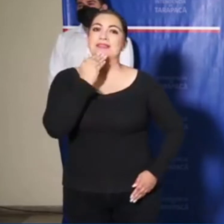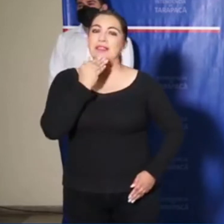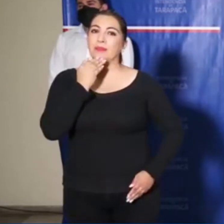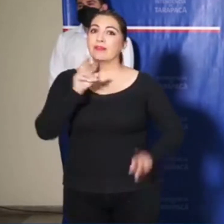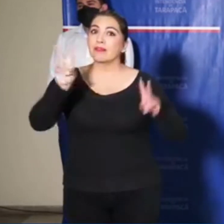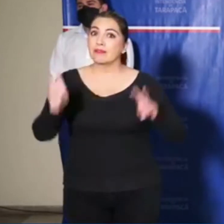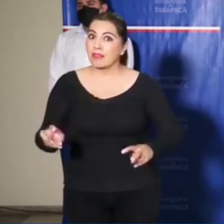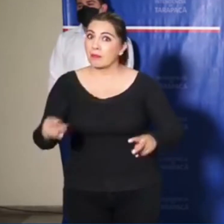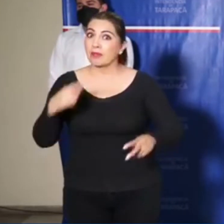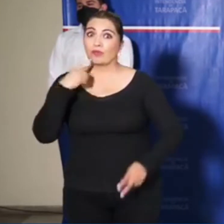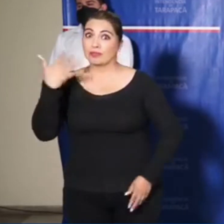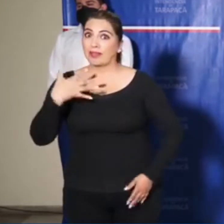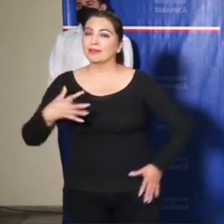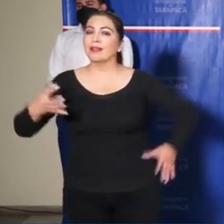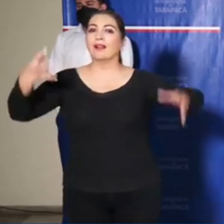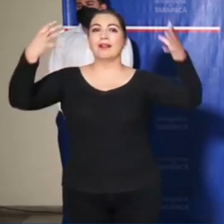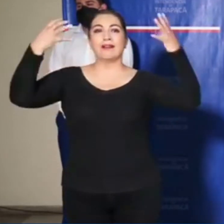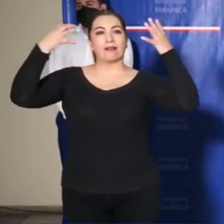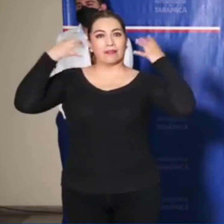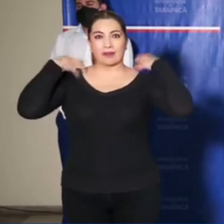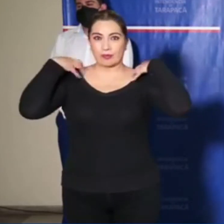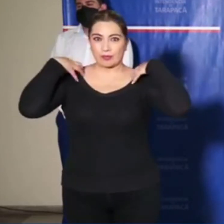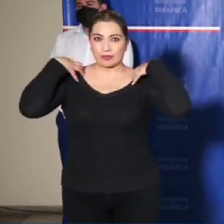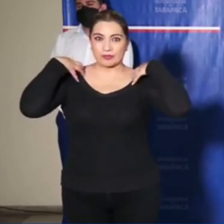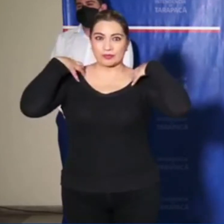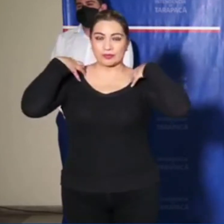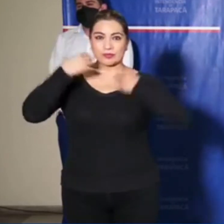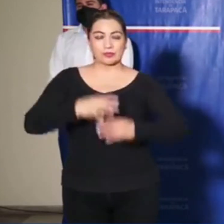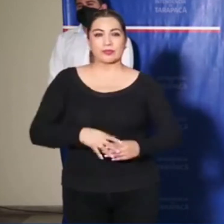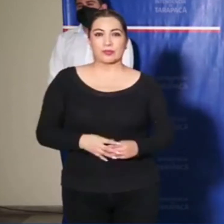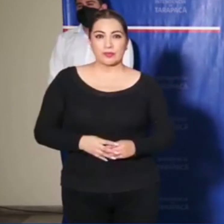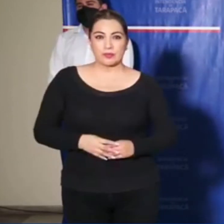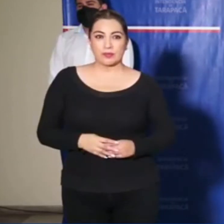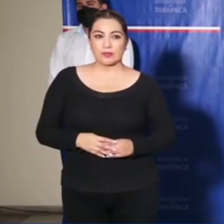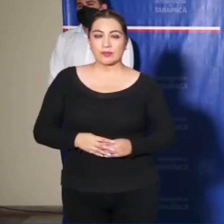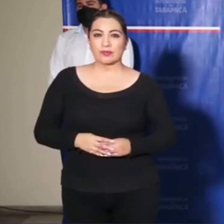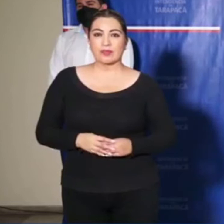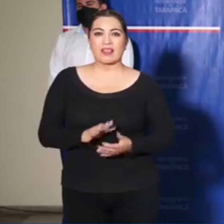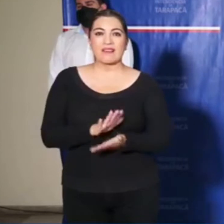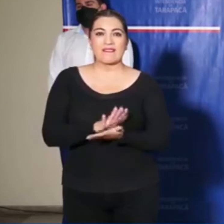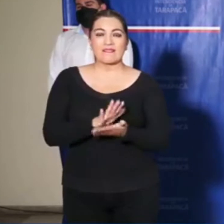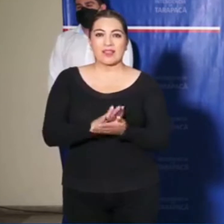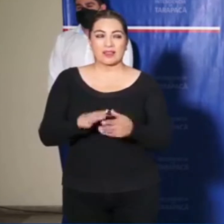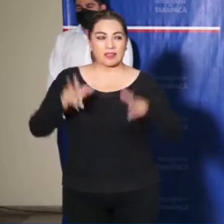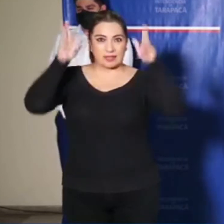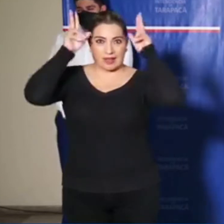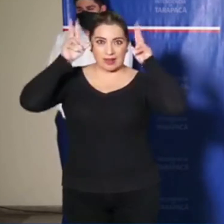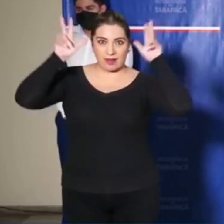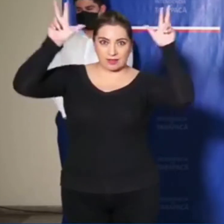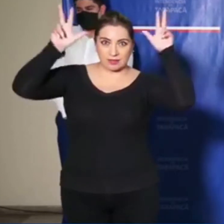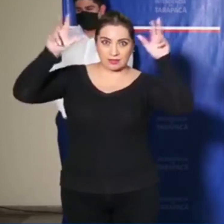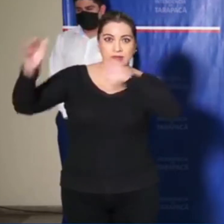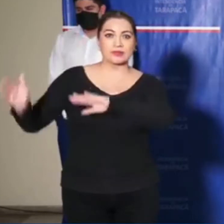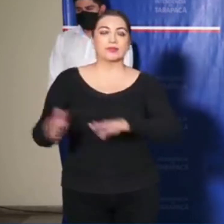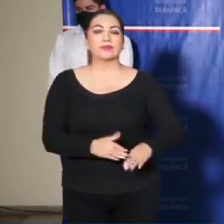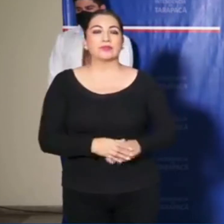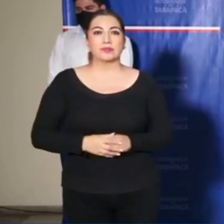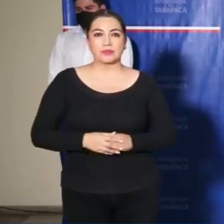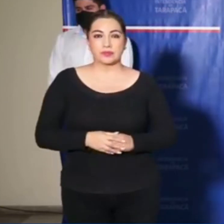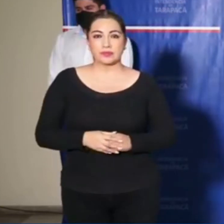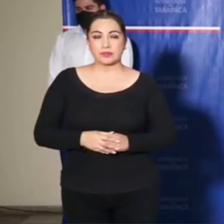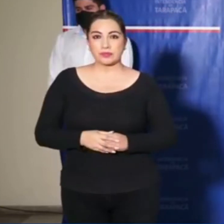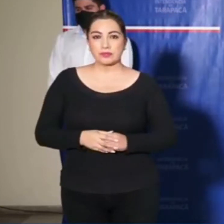la responsabilidad en torno a lo que significa la fiesta de la Tirana. Y por lo tanto